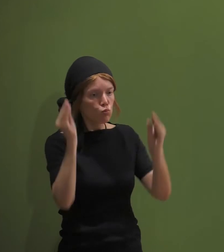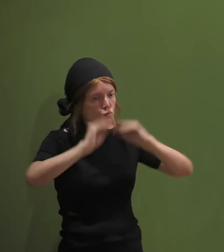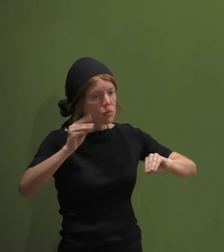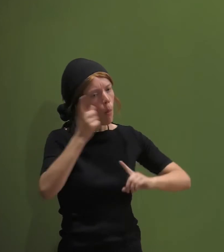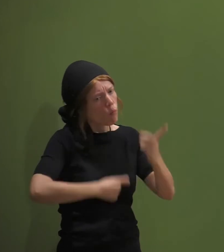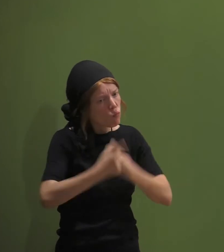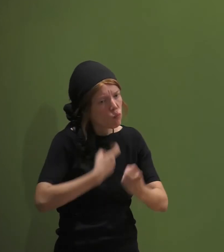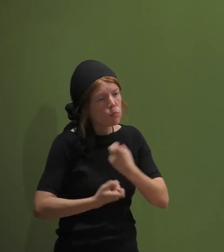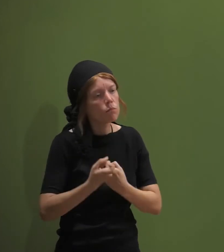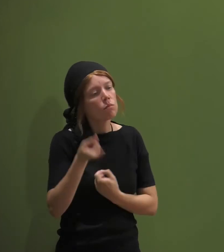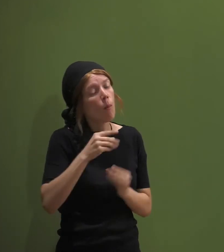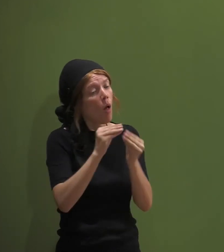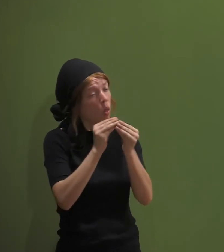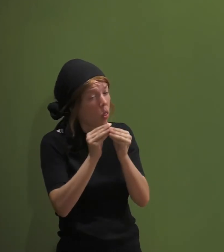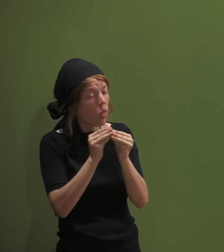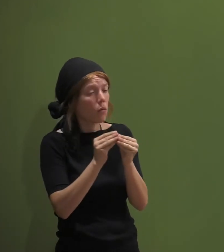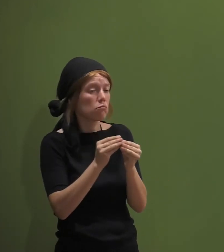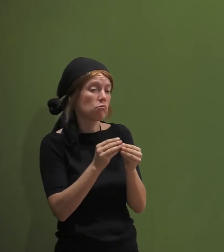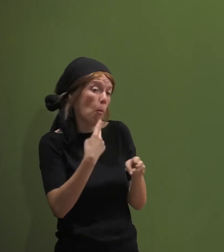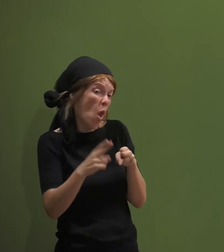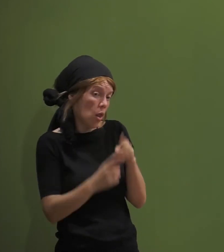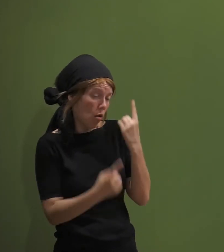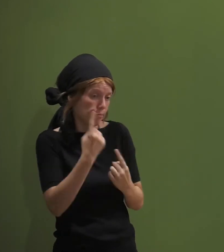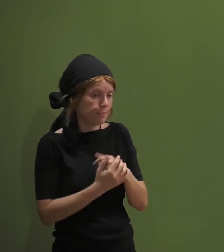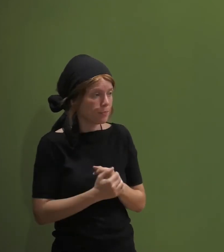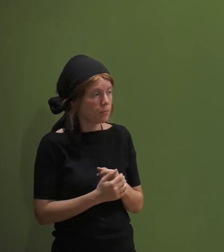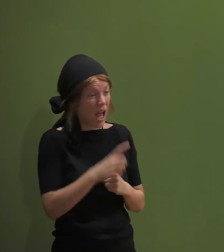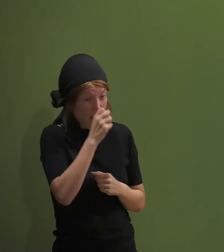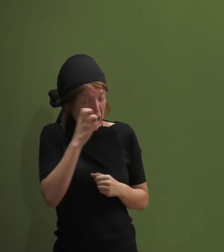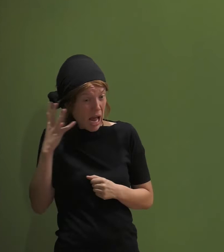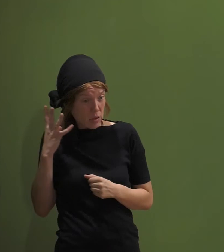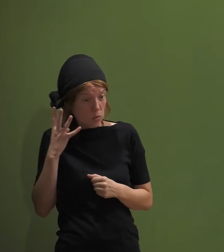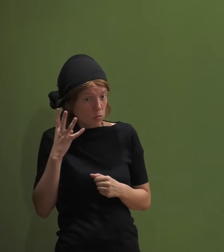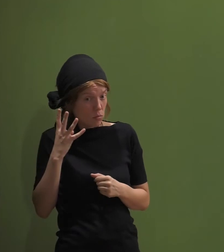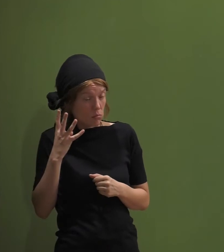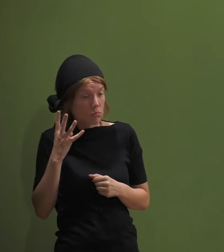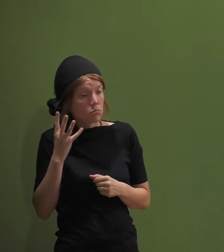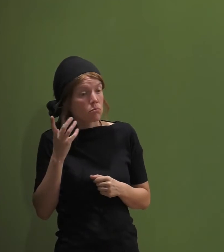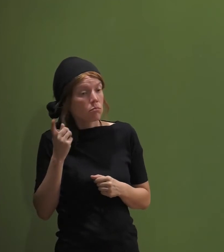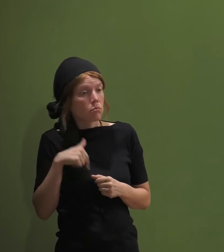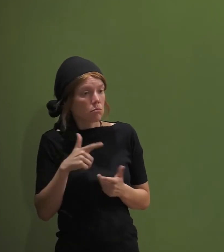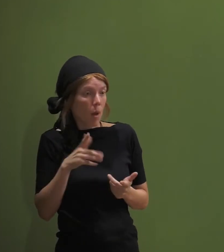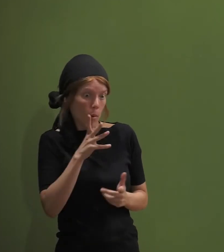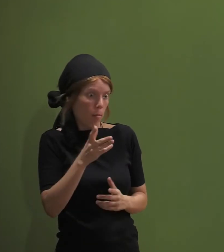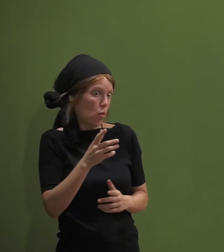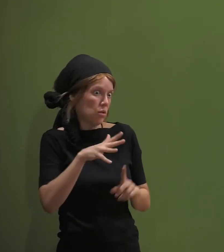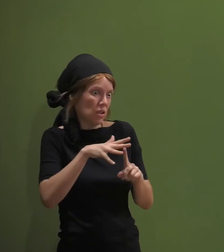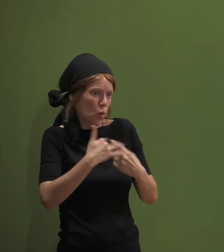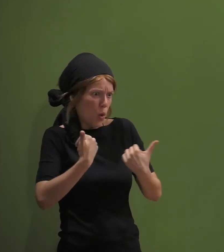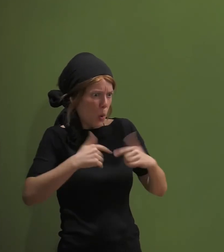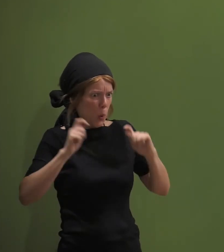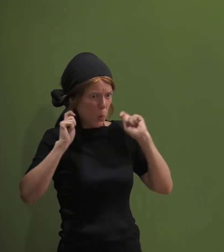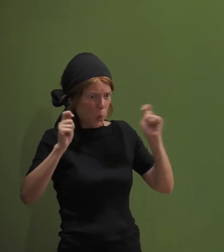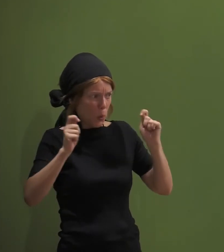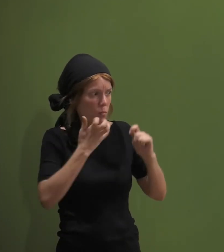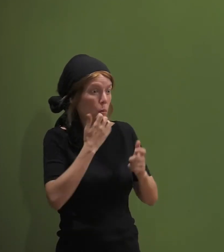e información y al diseño de determinadas políticas. Desde hace unos años, y en parte debido a los diversos escándalos alimentarios, recordemos por